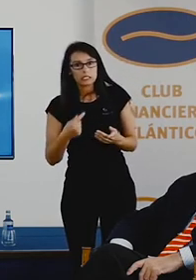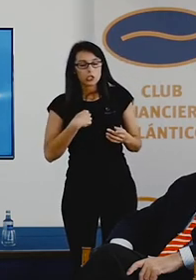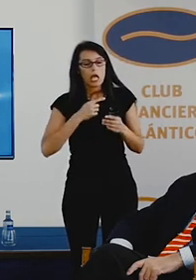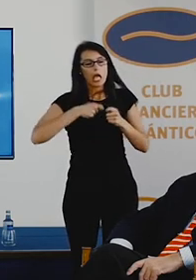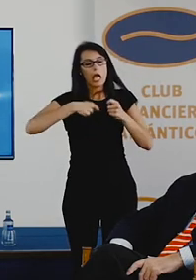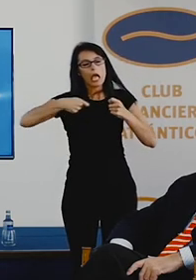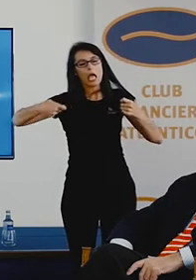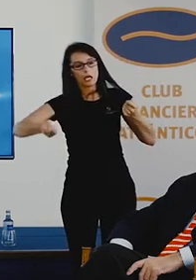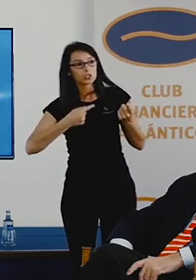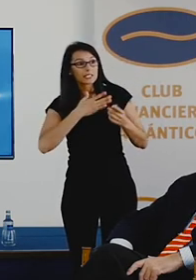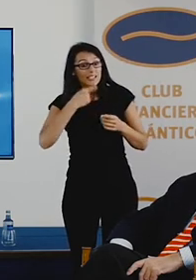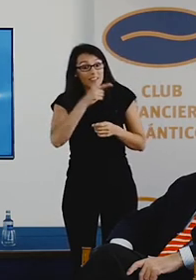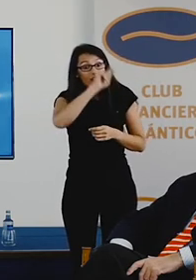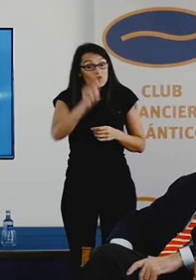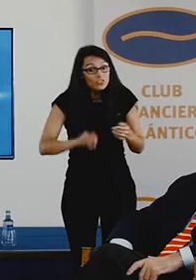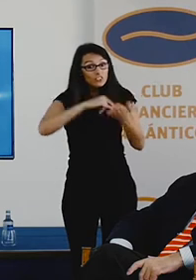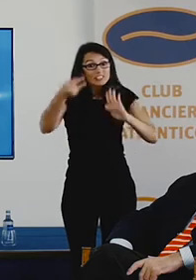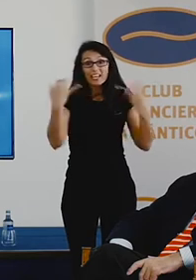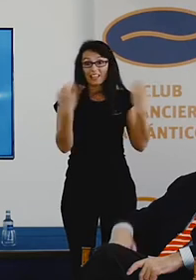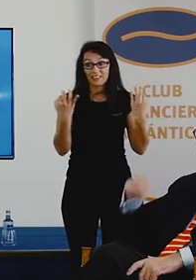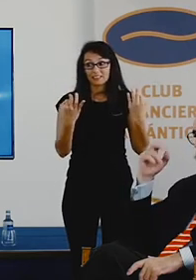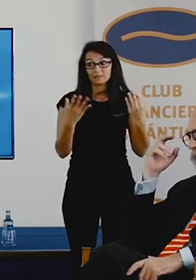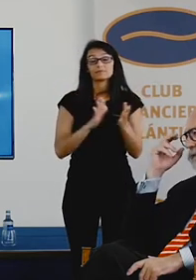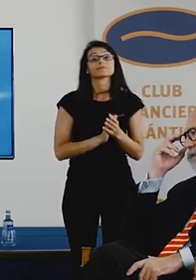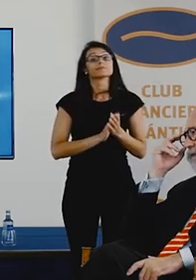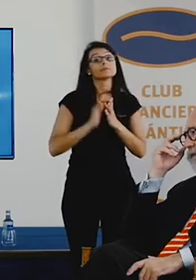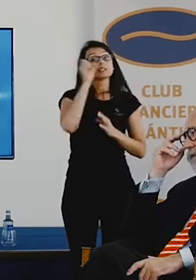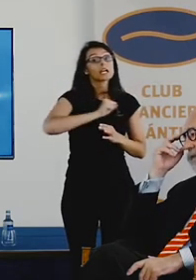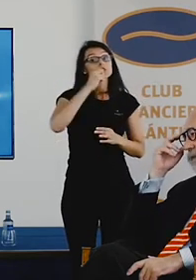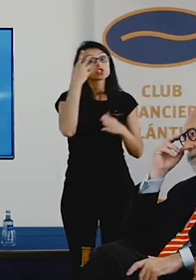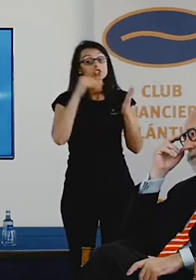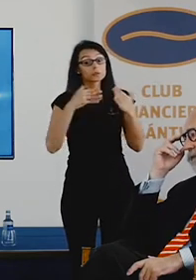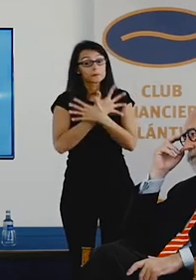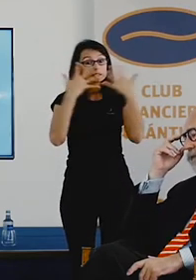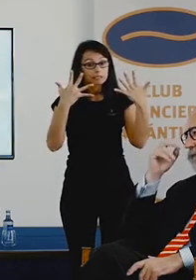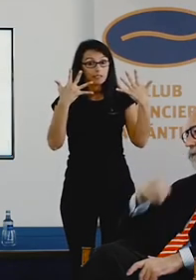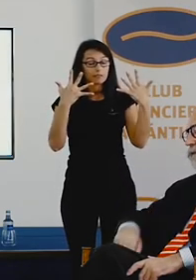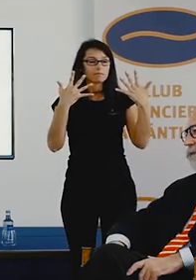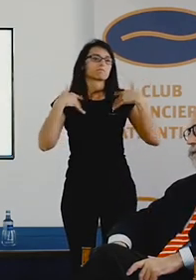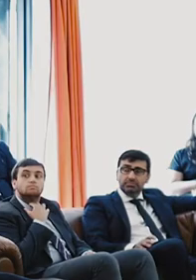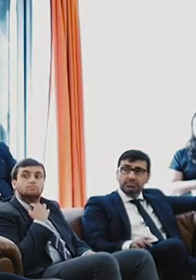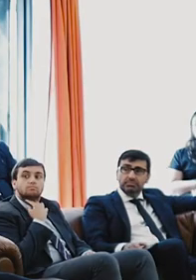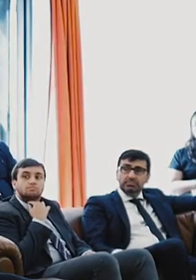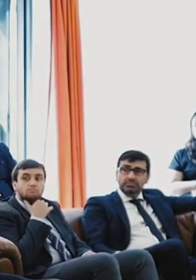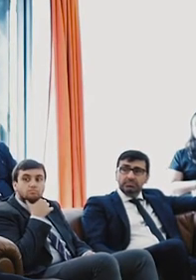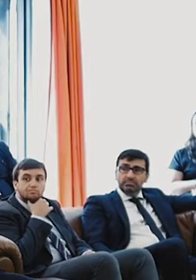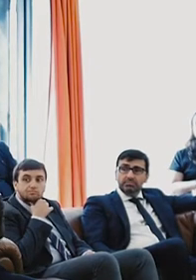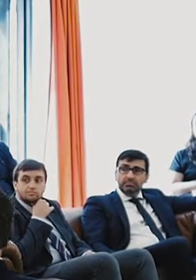quería situaros en lo que es Funteso. Nosotros empezamos a hacer esto en el año 2010. Tuvimos la idea de que,